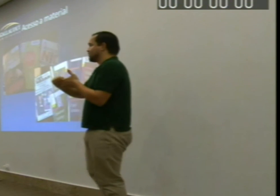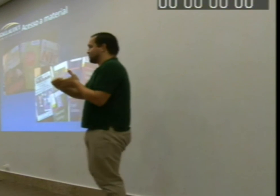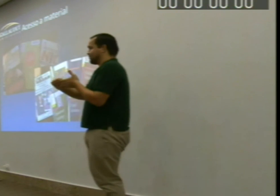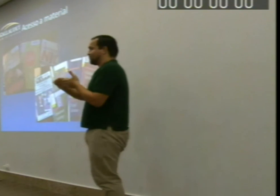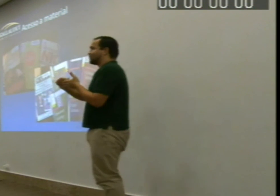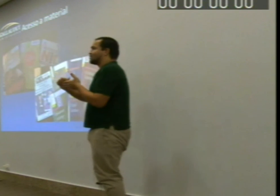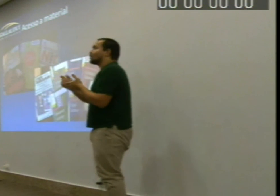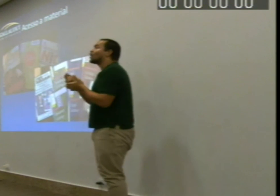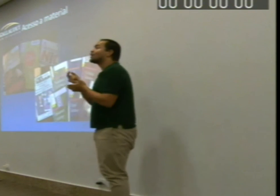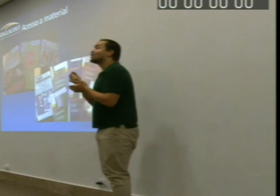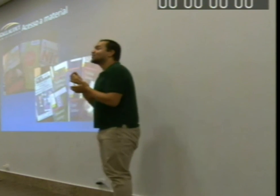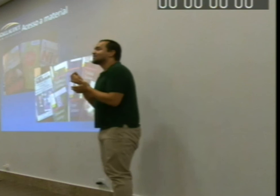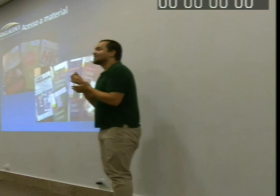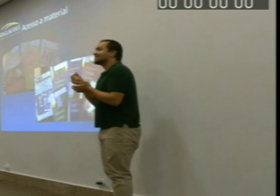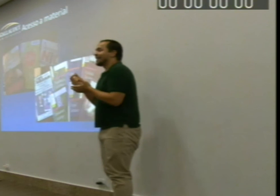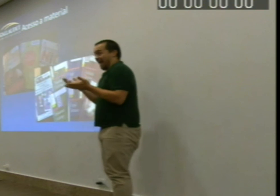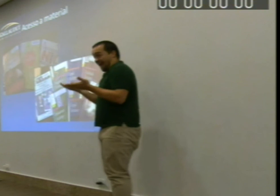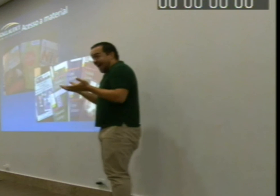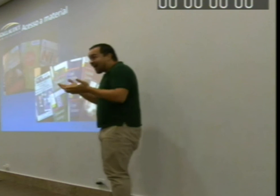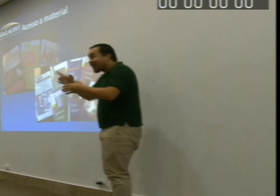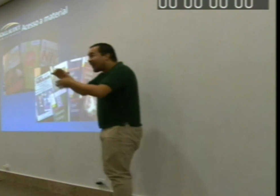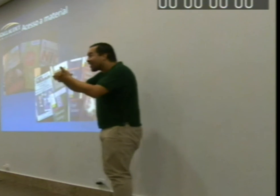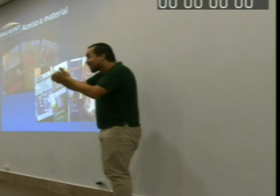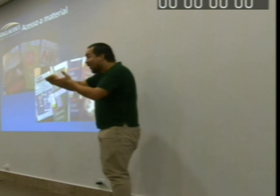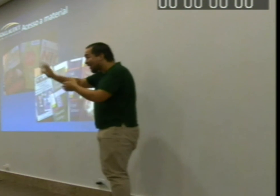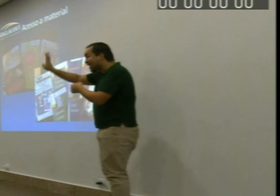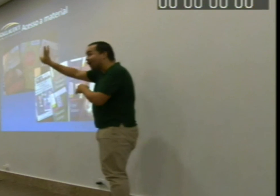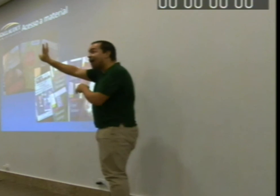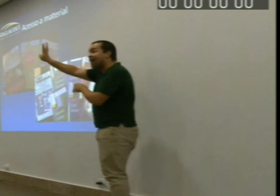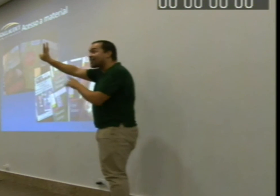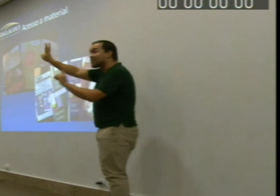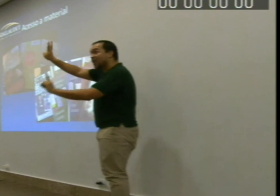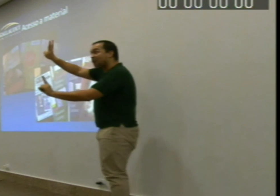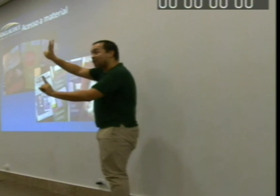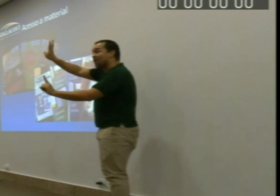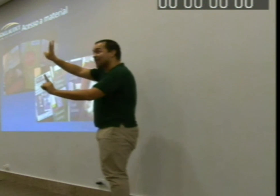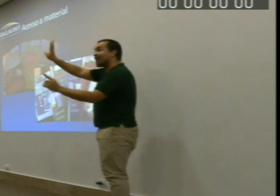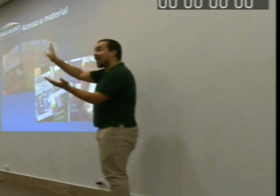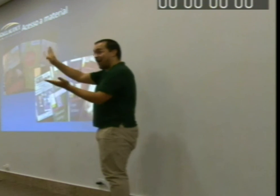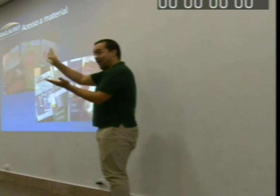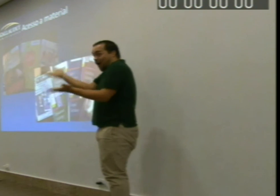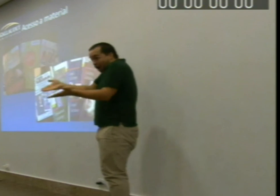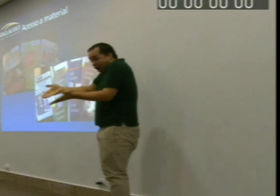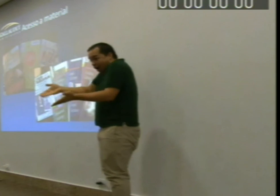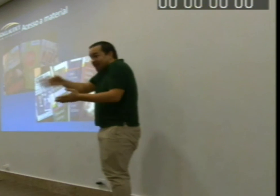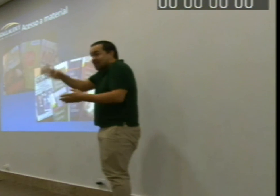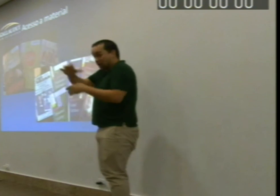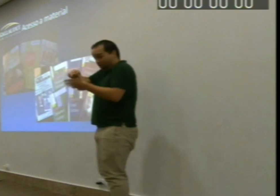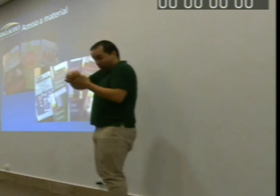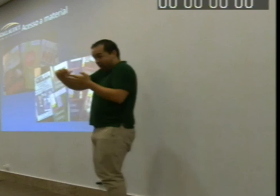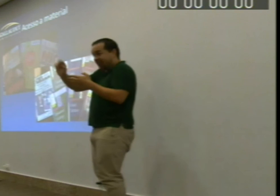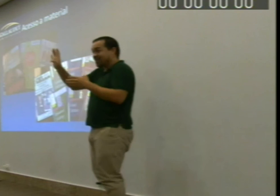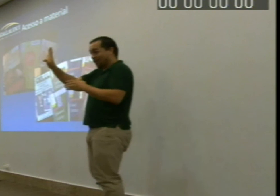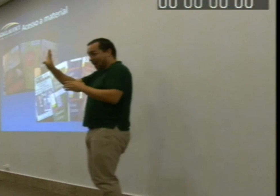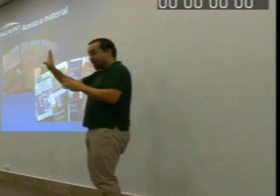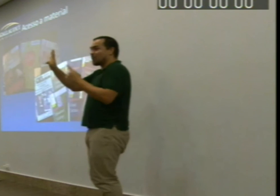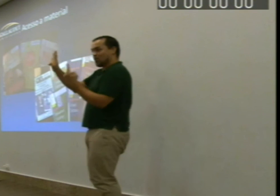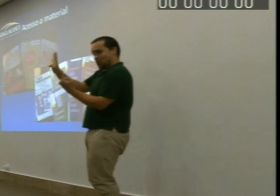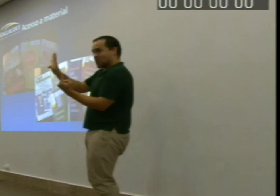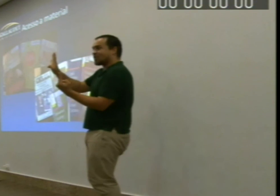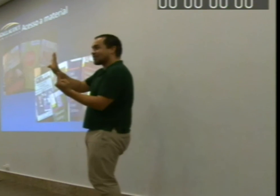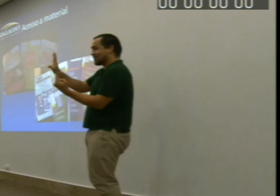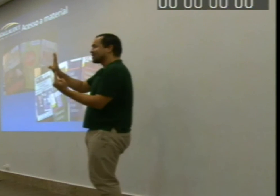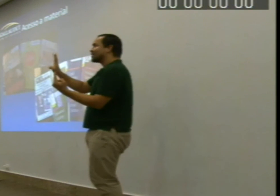0 cada livro quanto hoje em reais quanto que é hoje o dólar tá